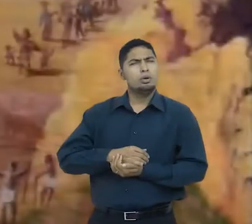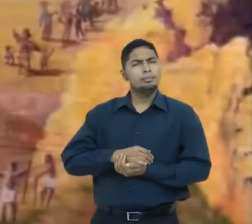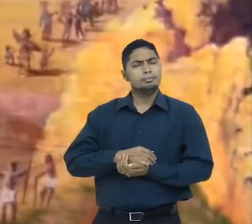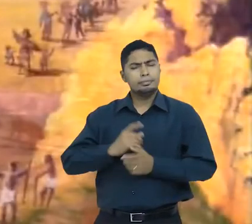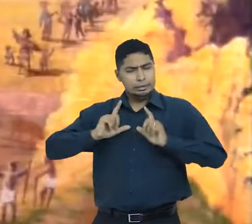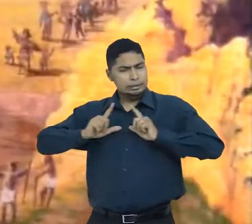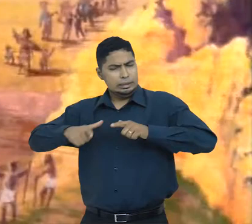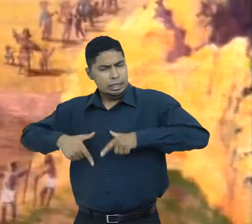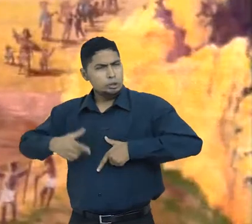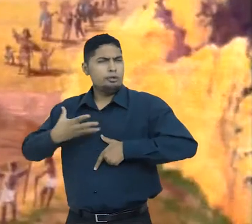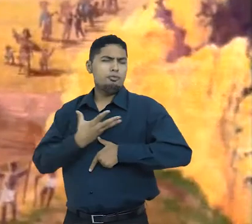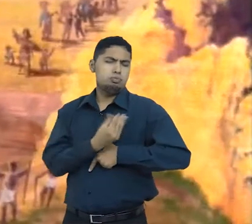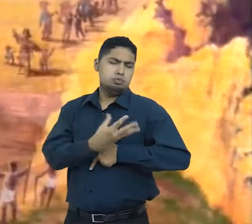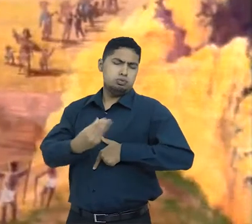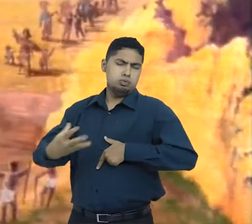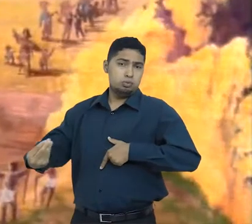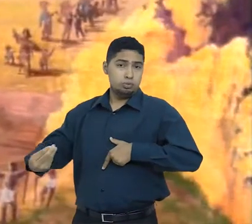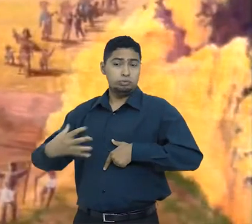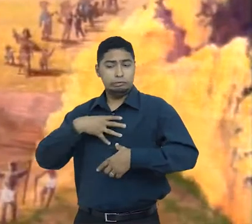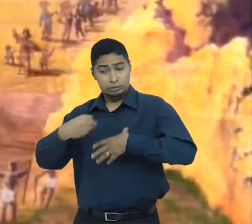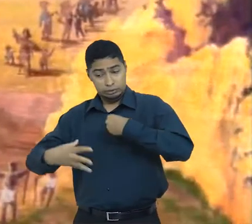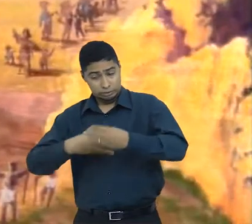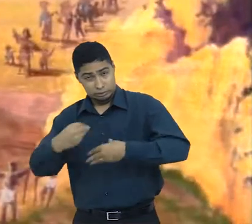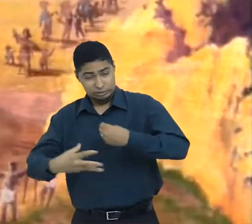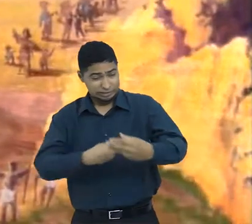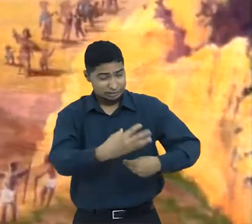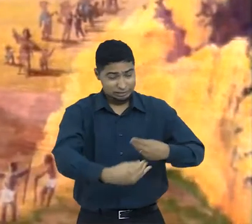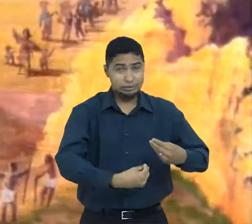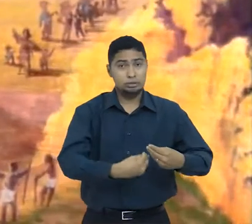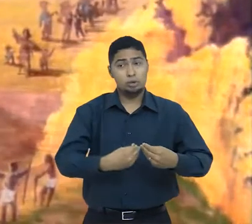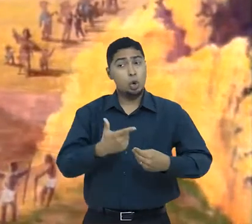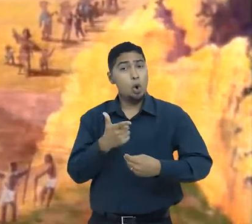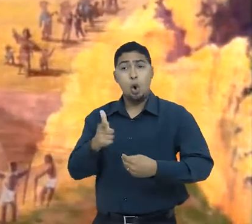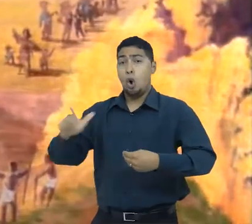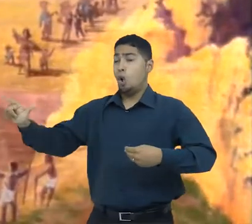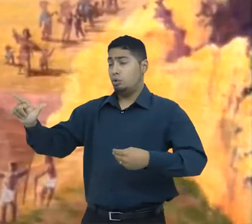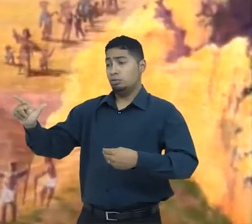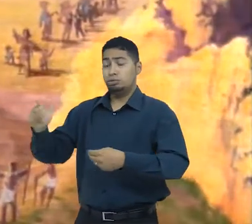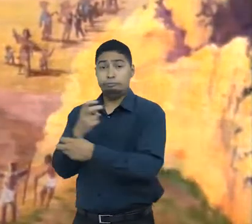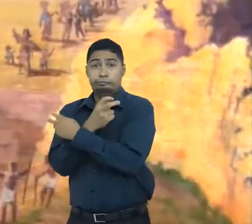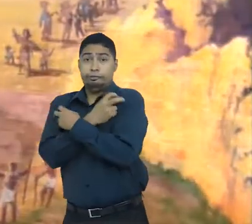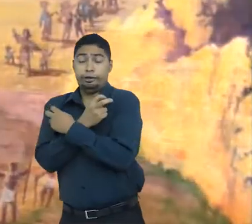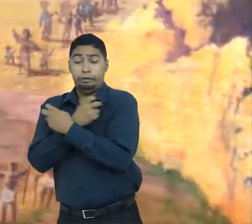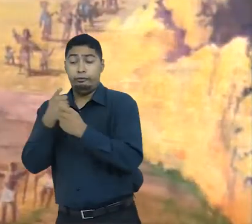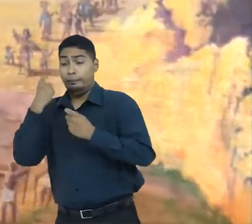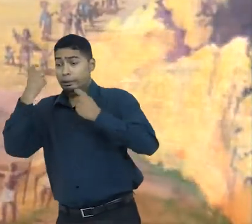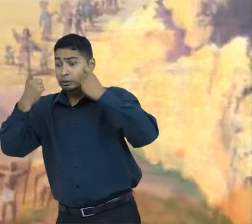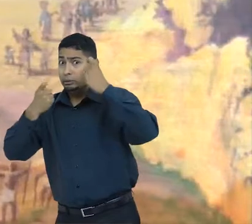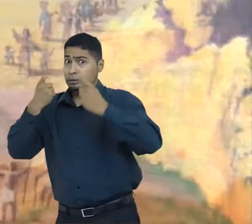Os filhos de Israel tiveram muitos filhos. E outro faraó, que não tinha conhecido José, começou a ficar